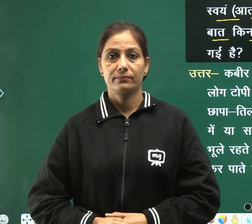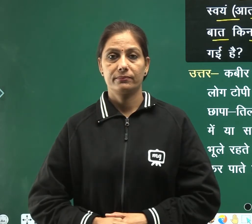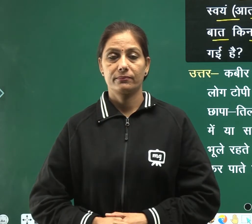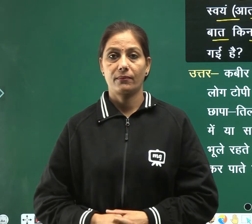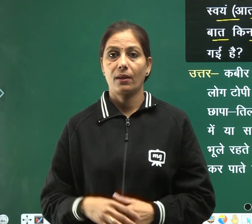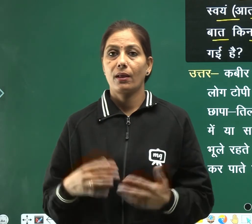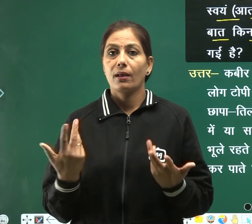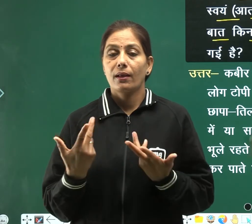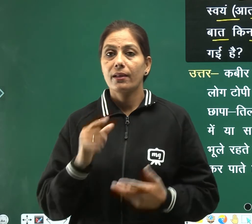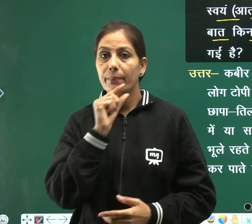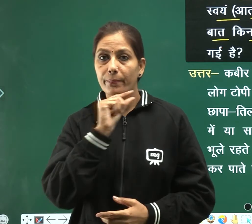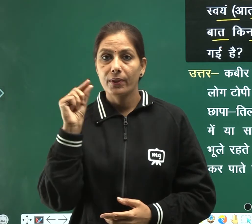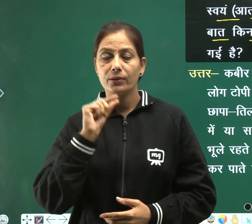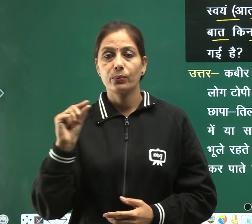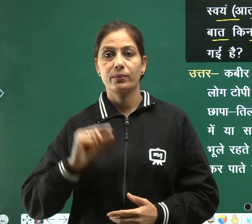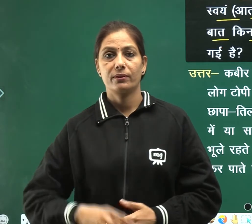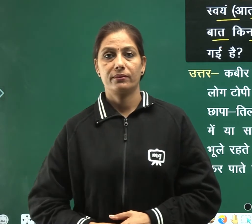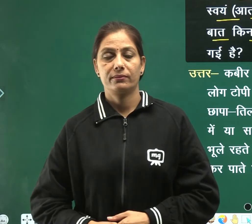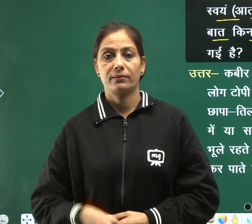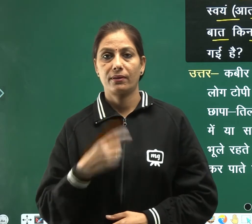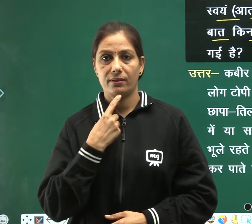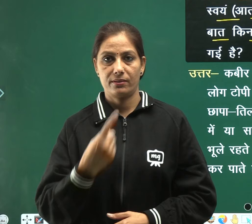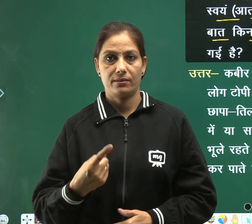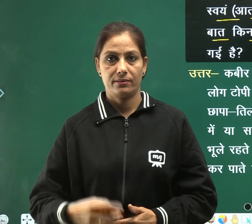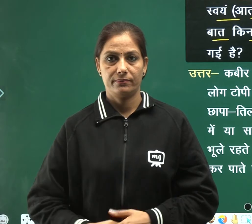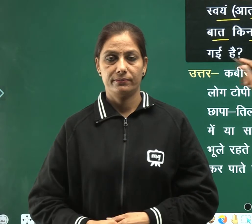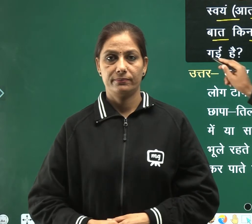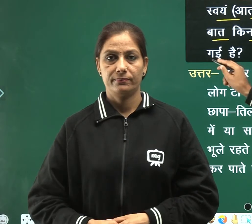किन पंक्तियों में कही गई है?